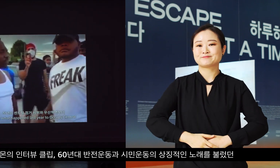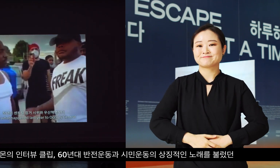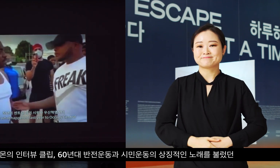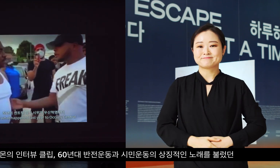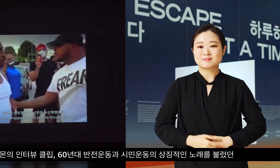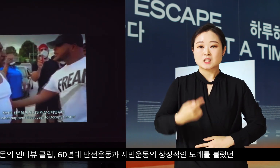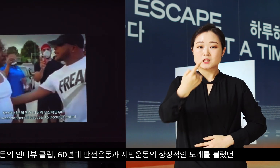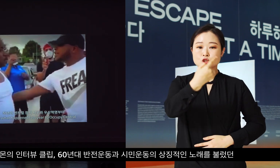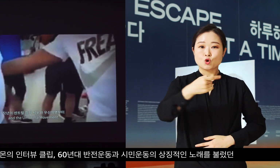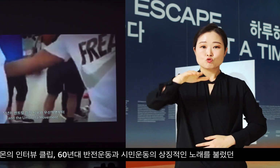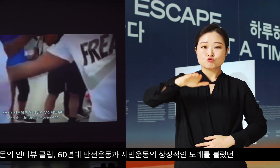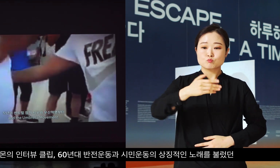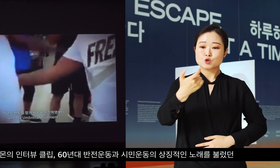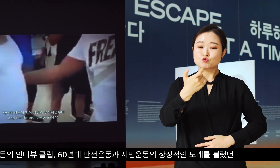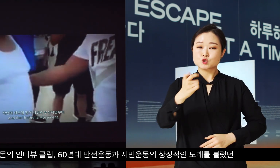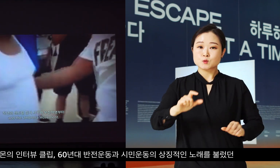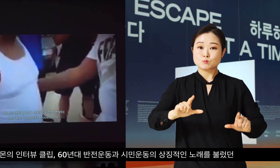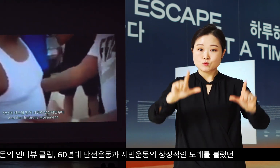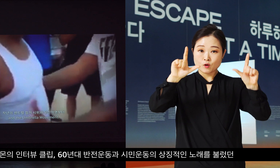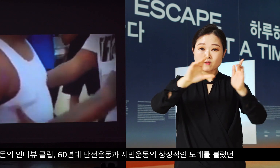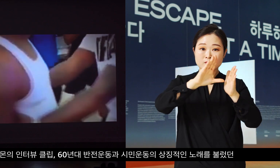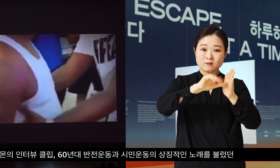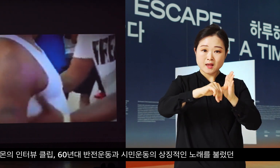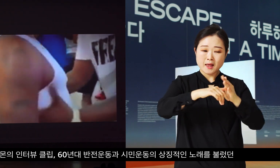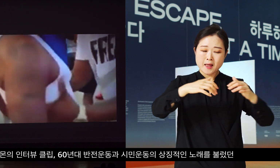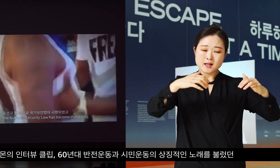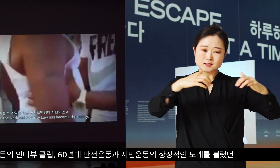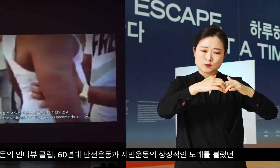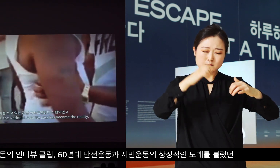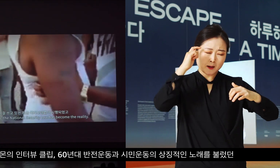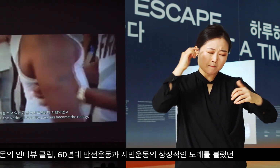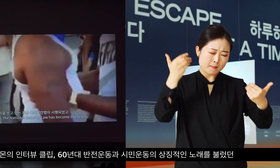60년대 반전운동과 시민운동의 상징적인 노래를 불렀던